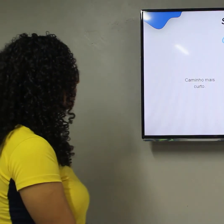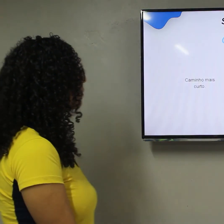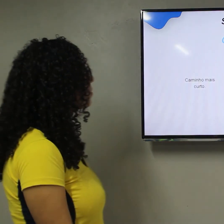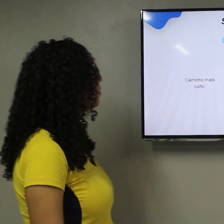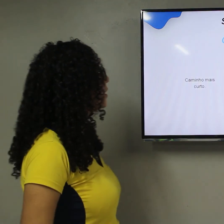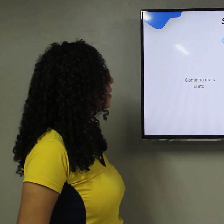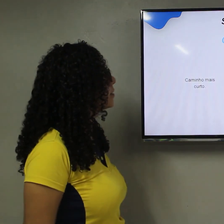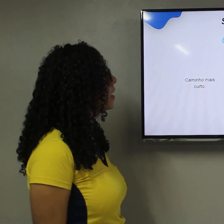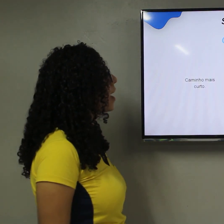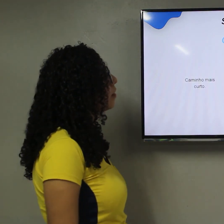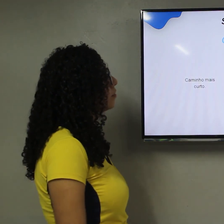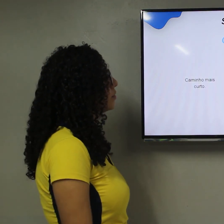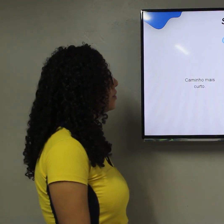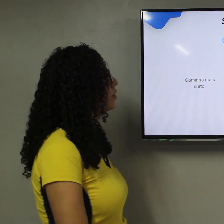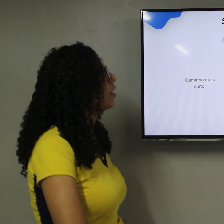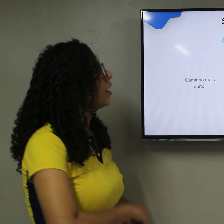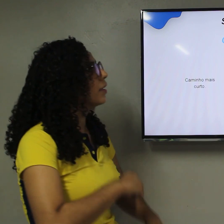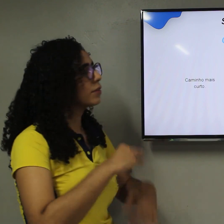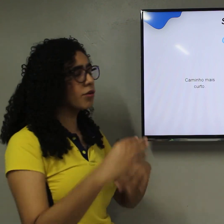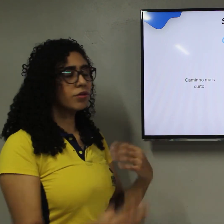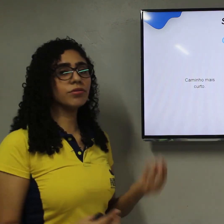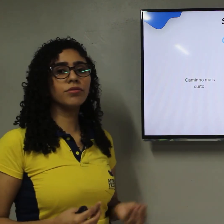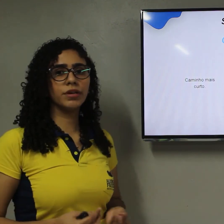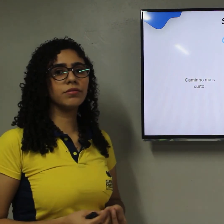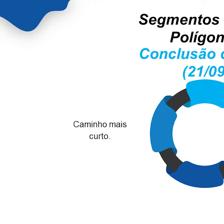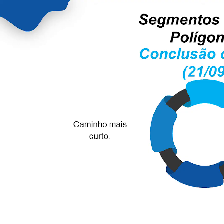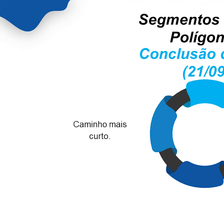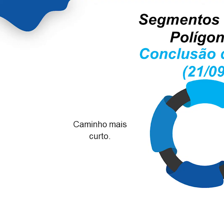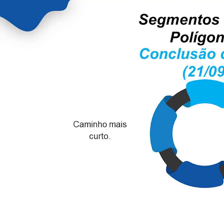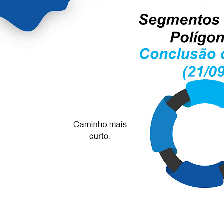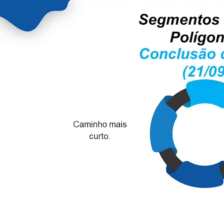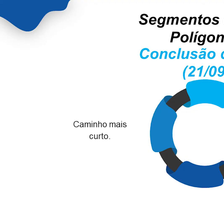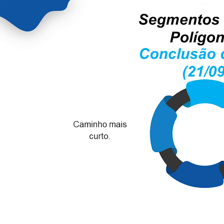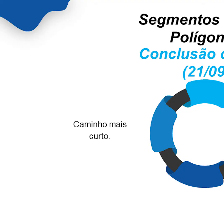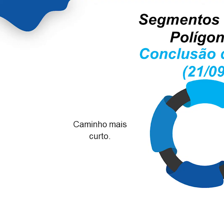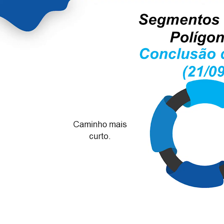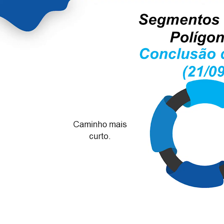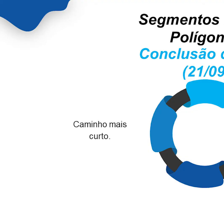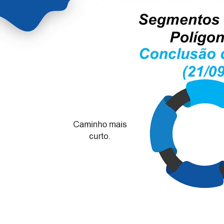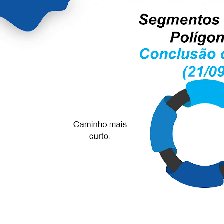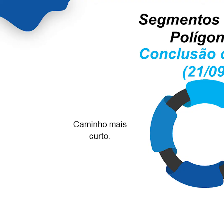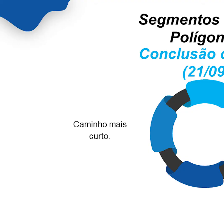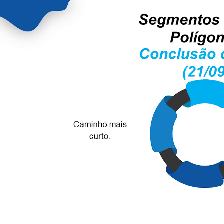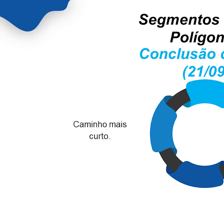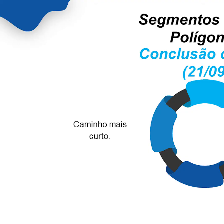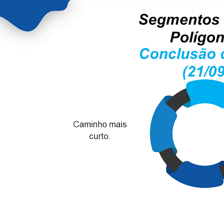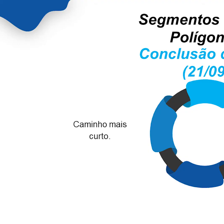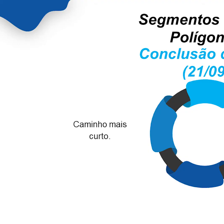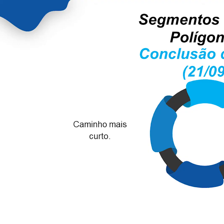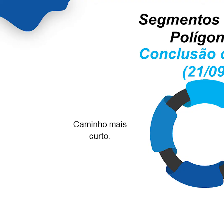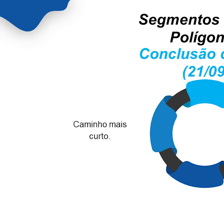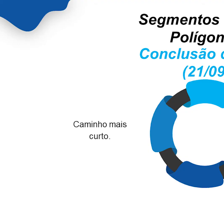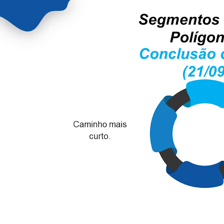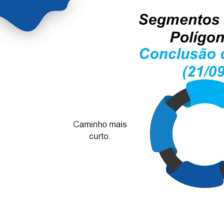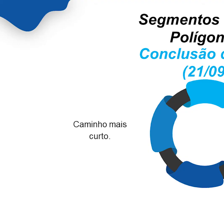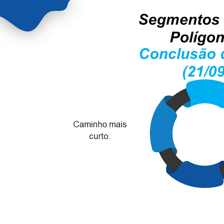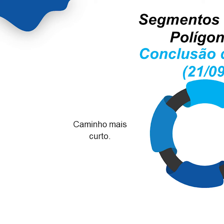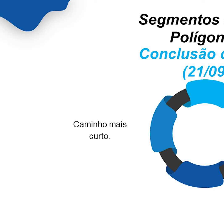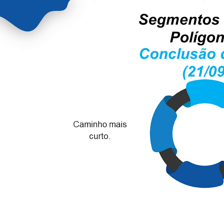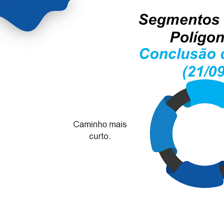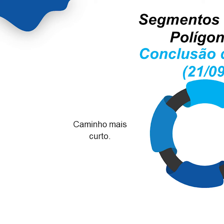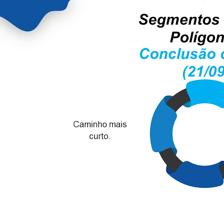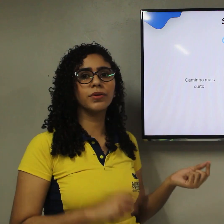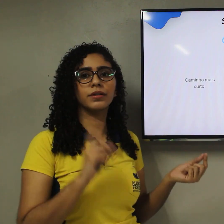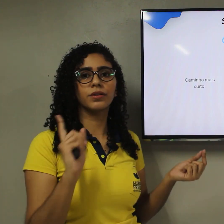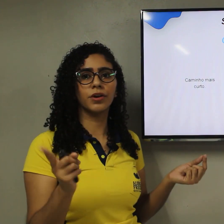Agora a gente vem concluindo a nossa aula, onde a gente concluiu também o conteúdo de segmento de reta, observando aí que é o